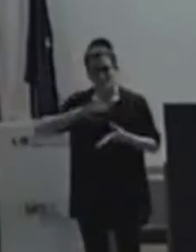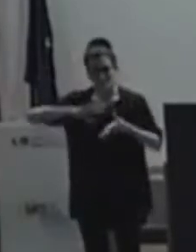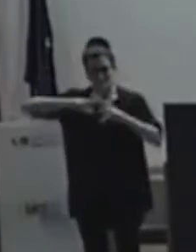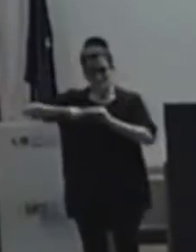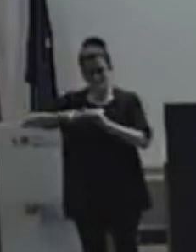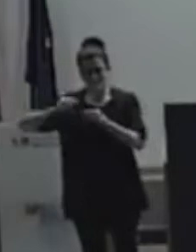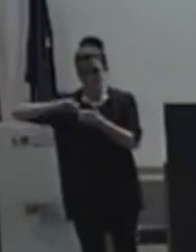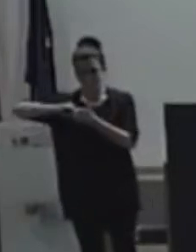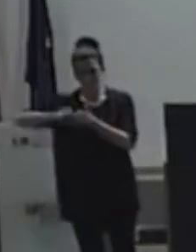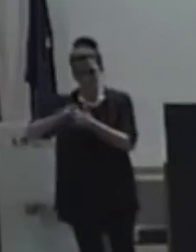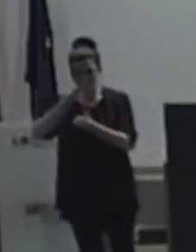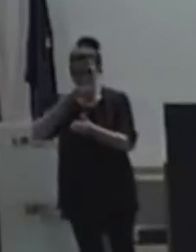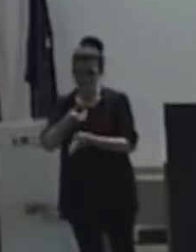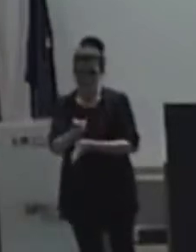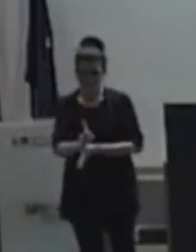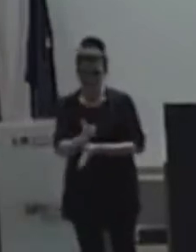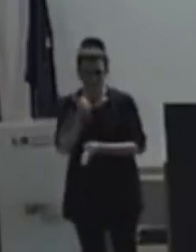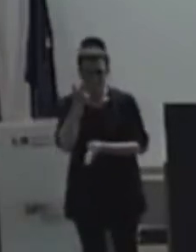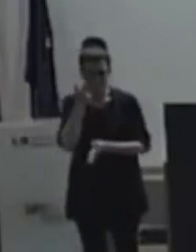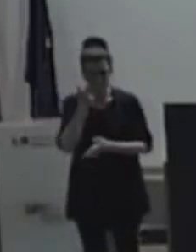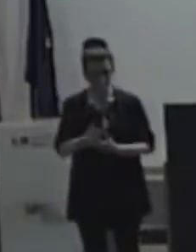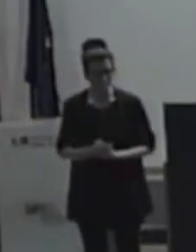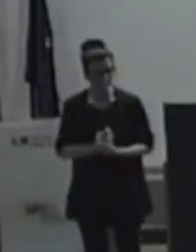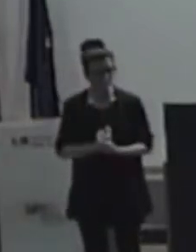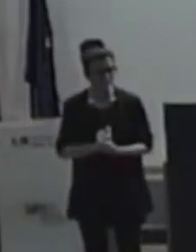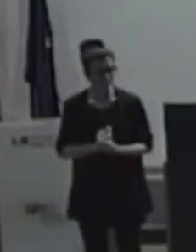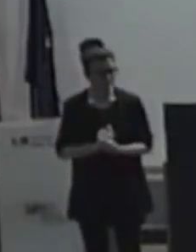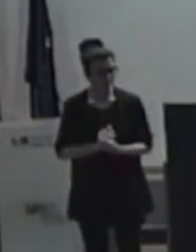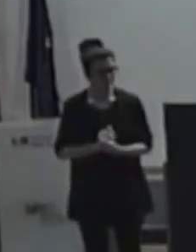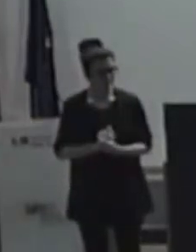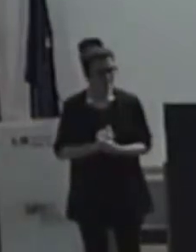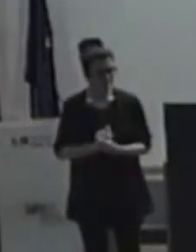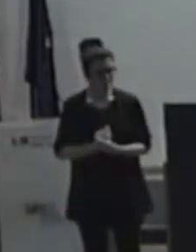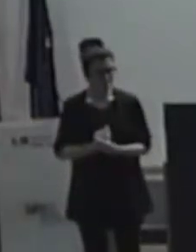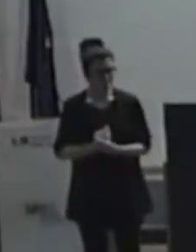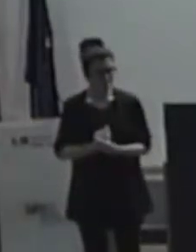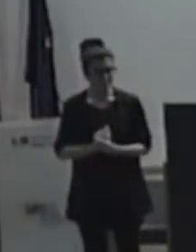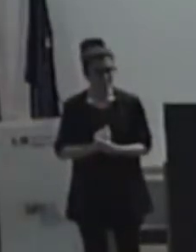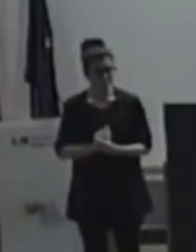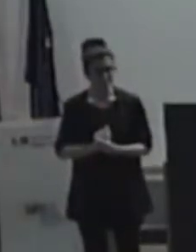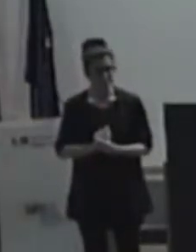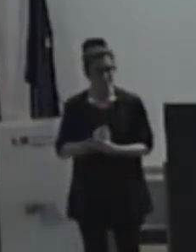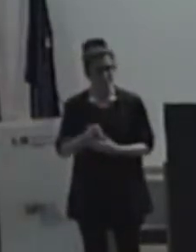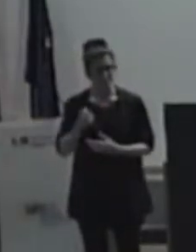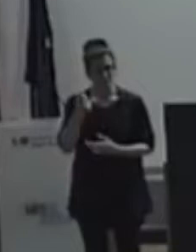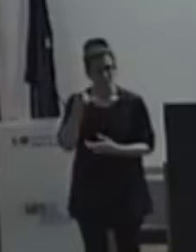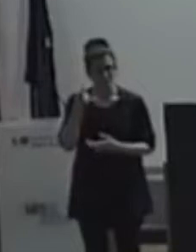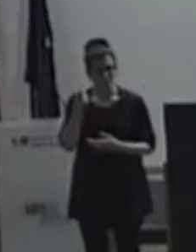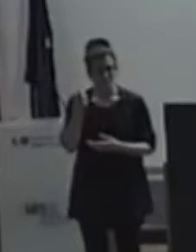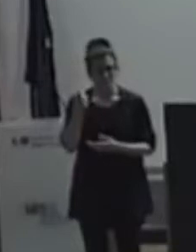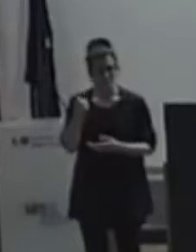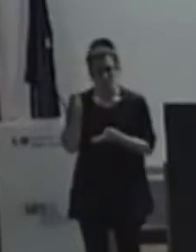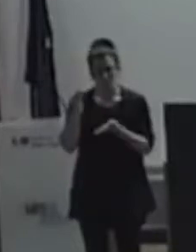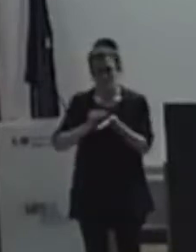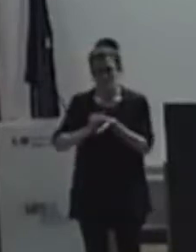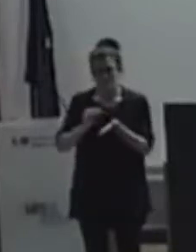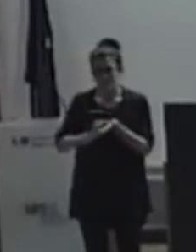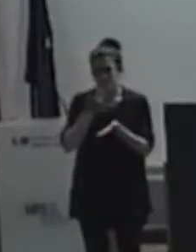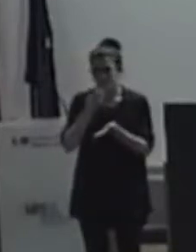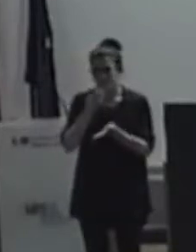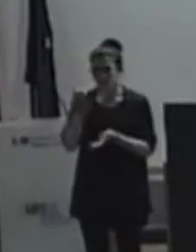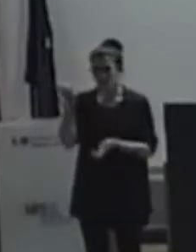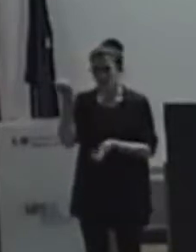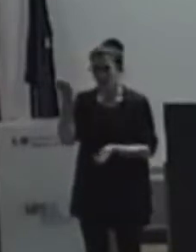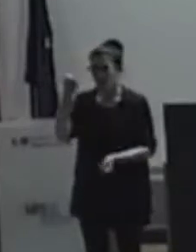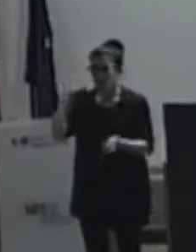nos puede ofrecer. En muy pocas ocasiones ponemos la lupa sobre la actitud de los